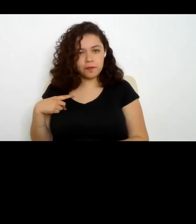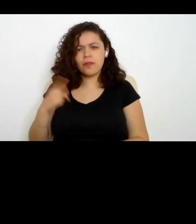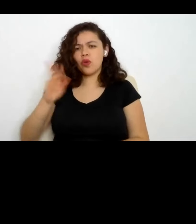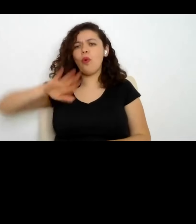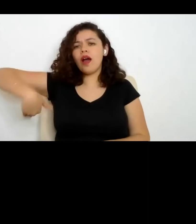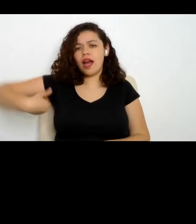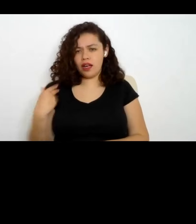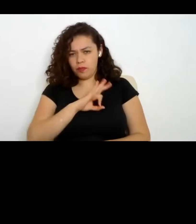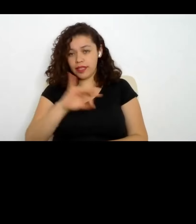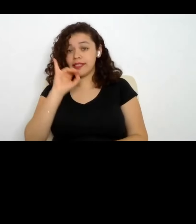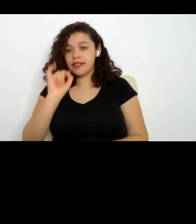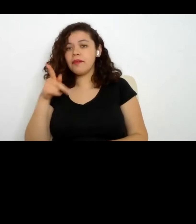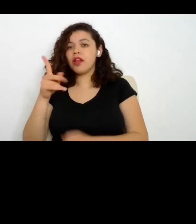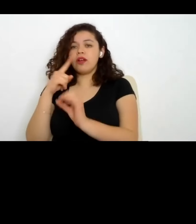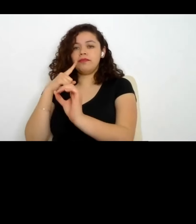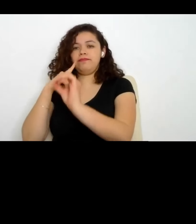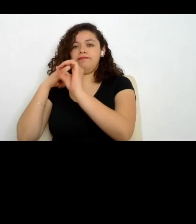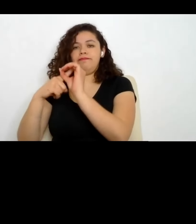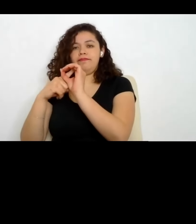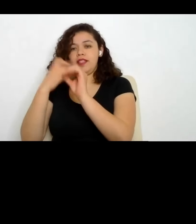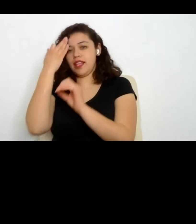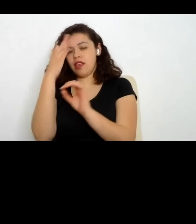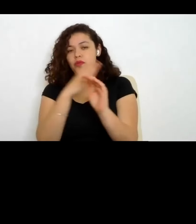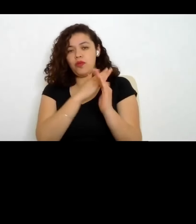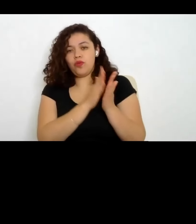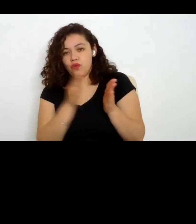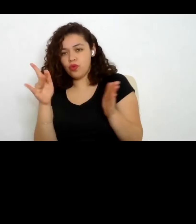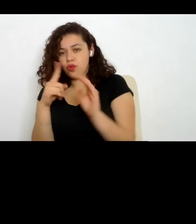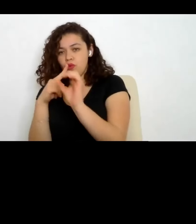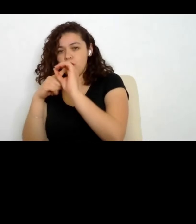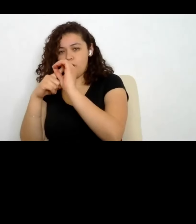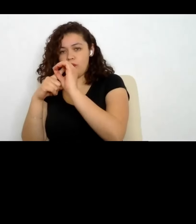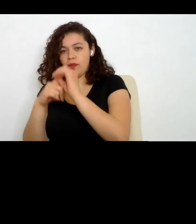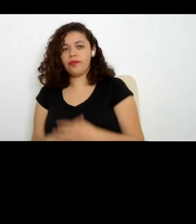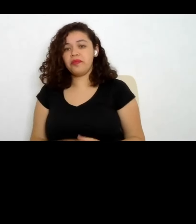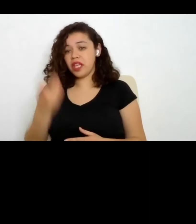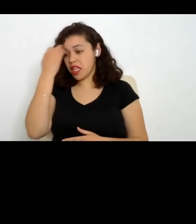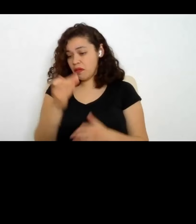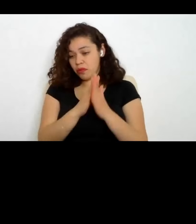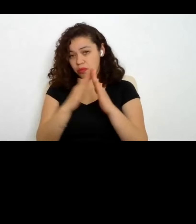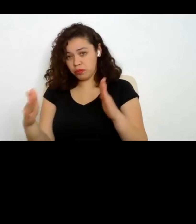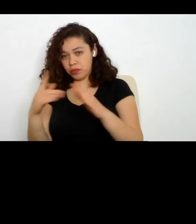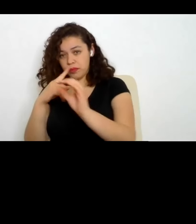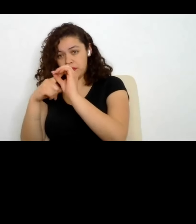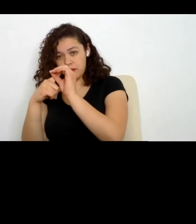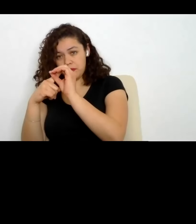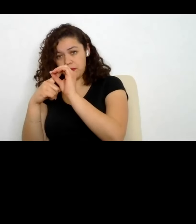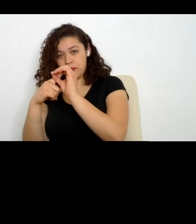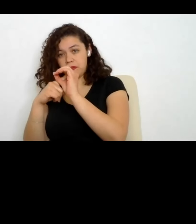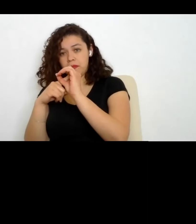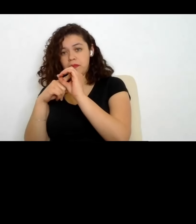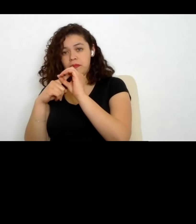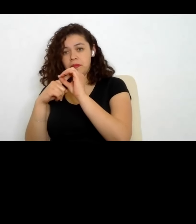conservar, pero van a estar en un periodo, van a entrar en un periodo de bloqueo. Entonces, durante ese periodo de bloqueo,